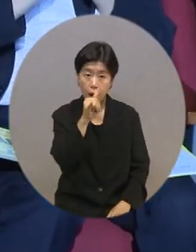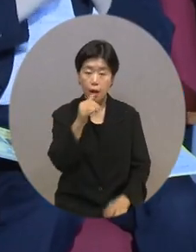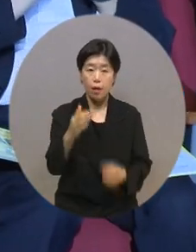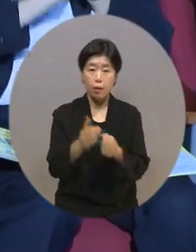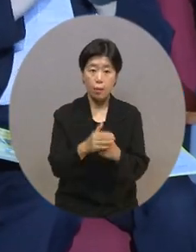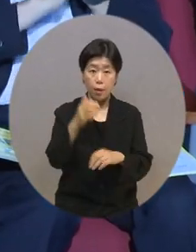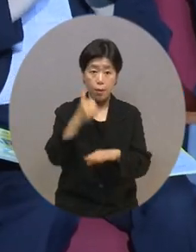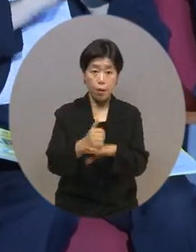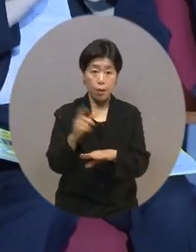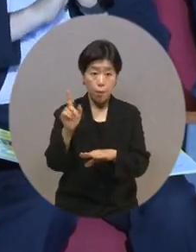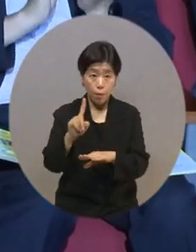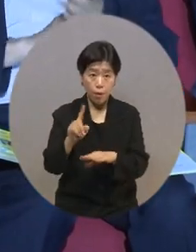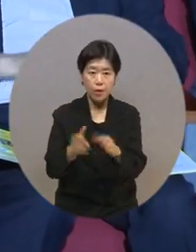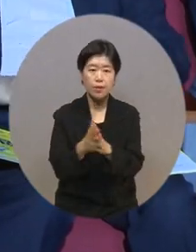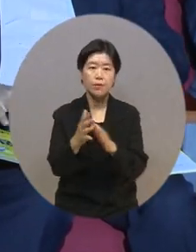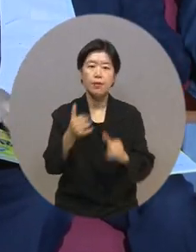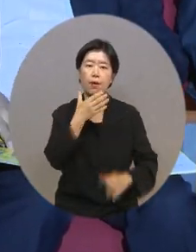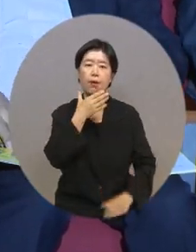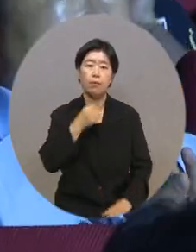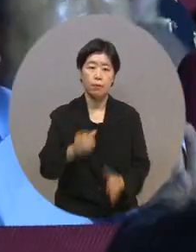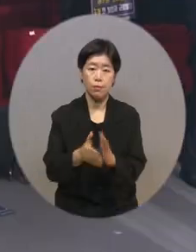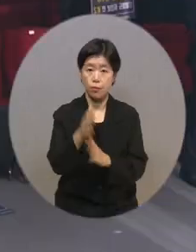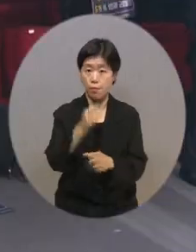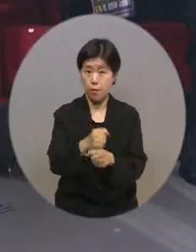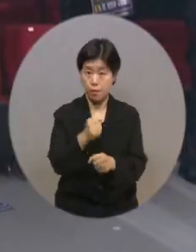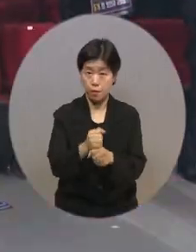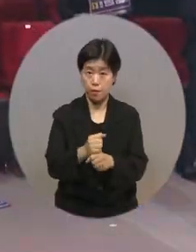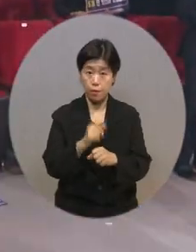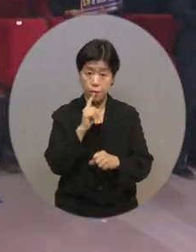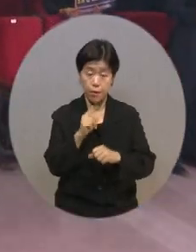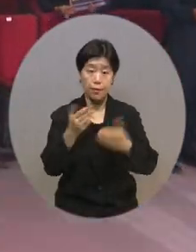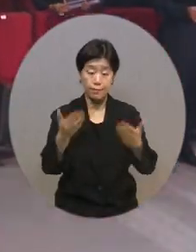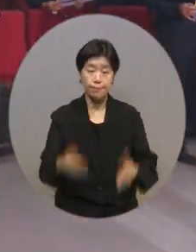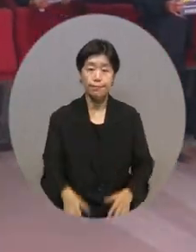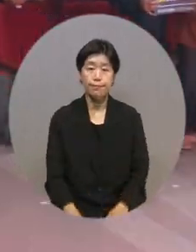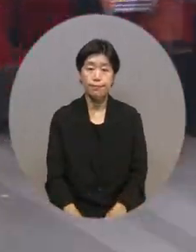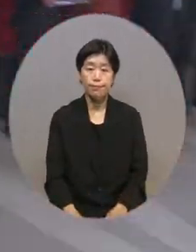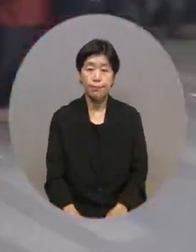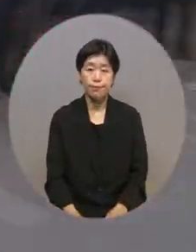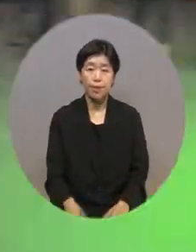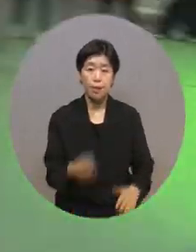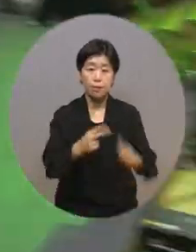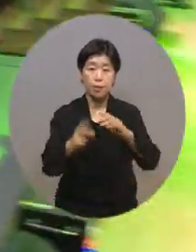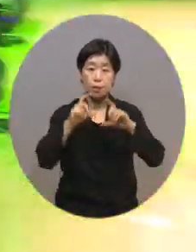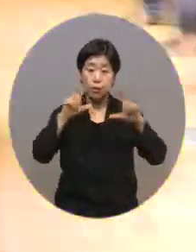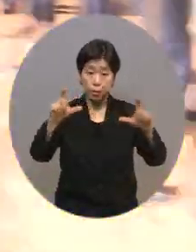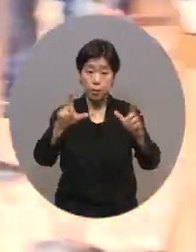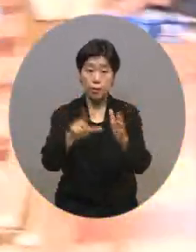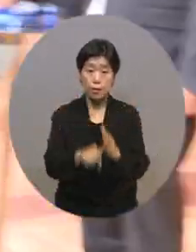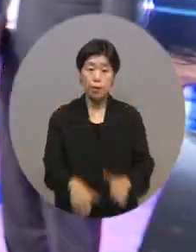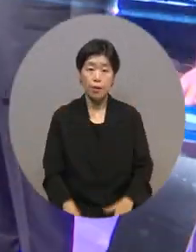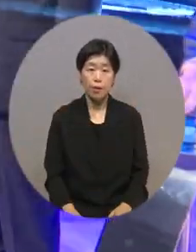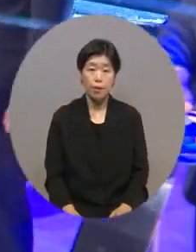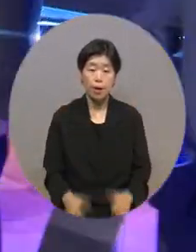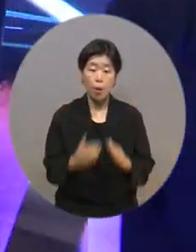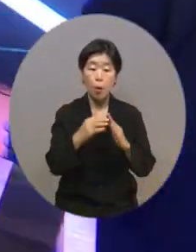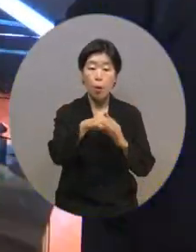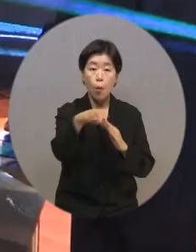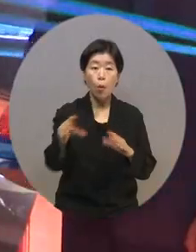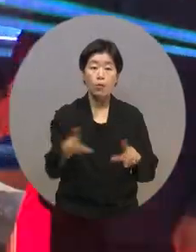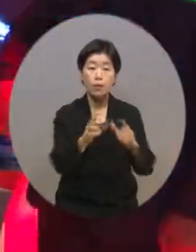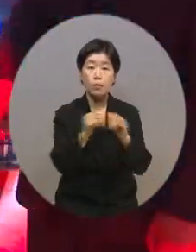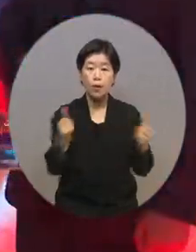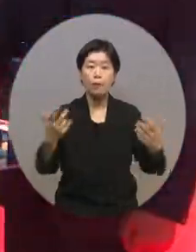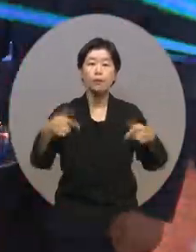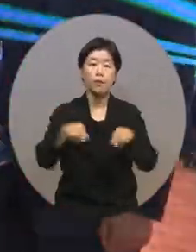도시를 건설해 나가겠다고 전했습니다. 이어진 비전 선포 세리머니에서는 지역민들과 함께